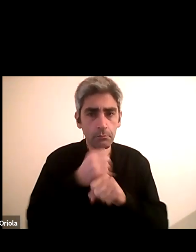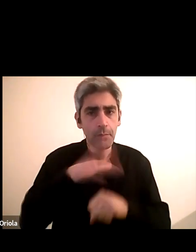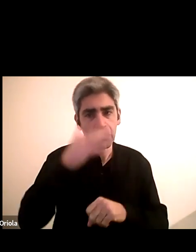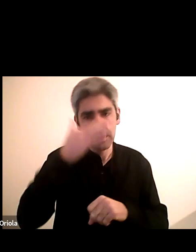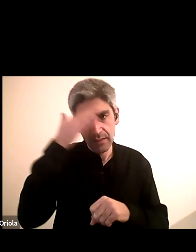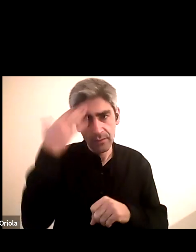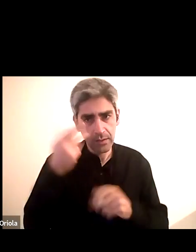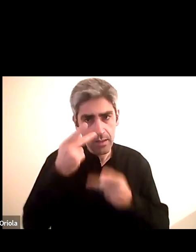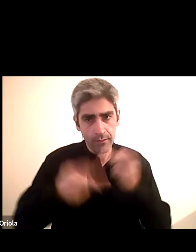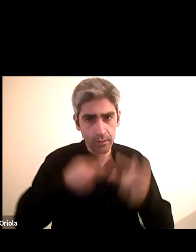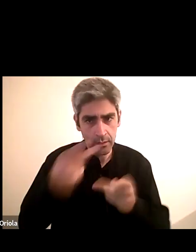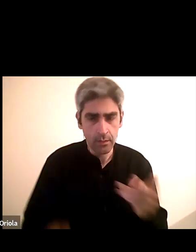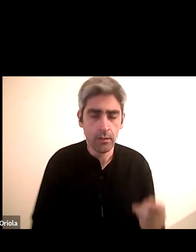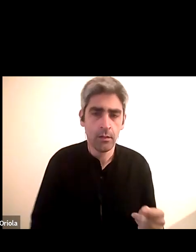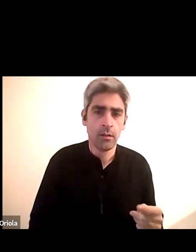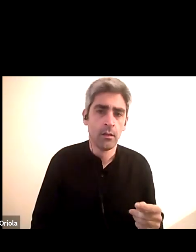avaliar.